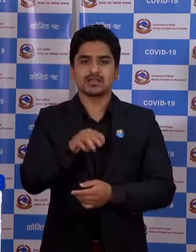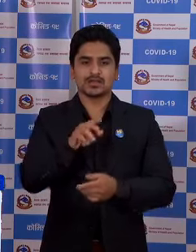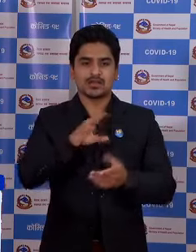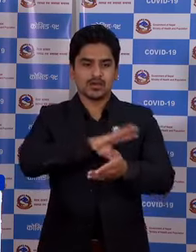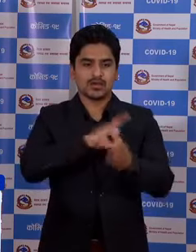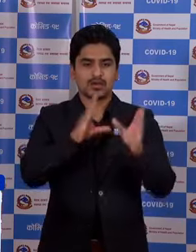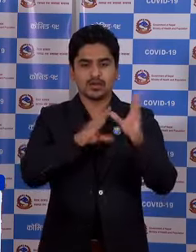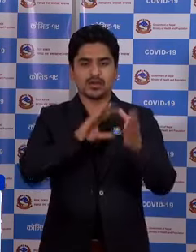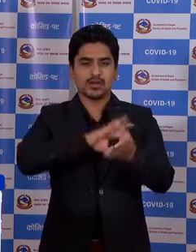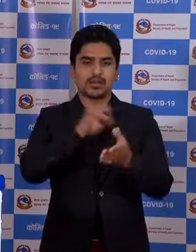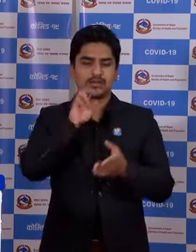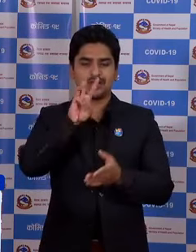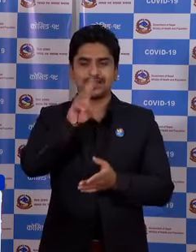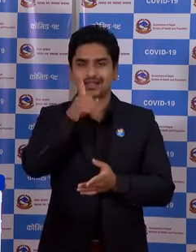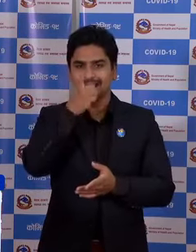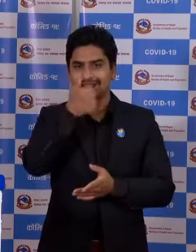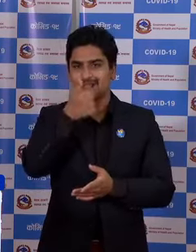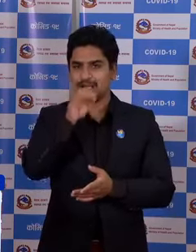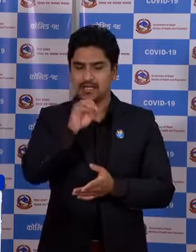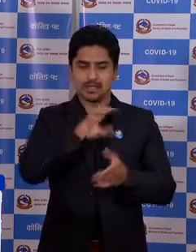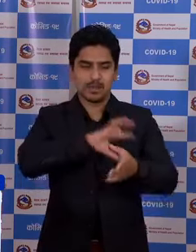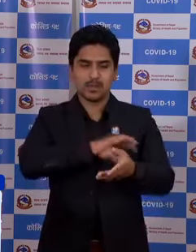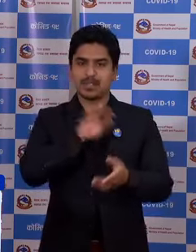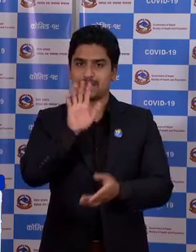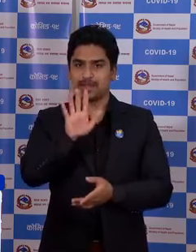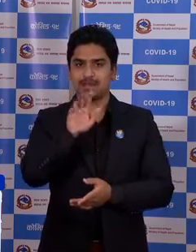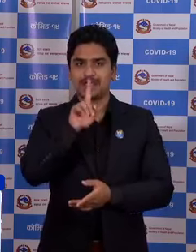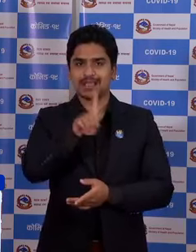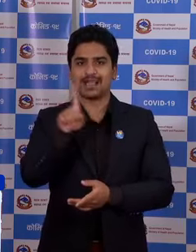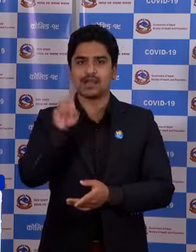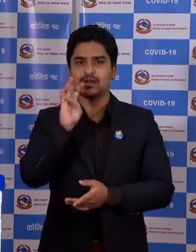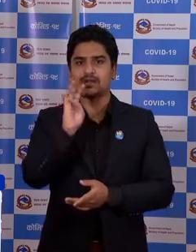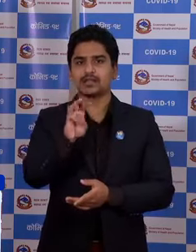प्रदेशमा 360, प्रदेश नम्बर पाँचमा